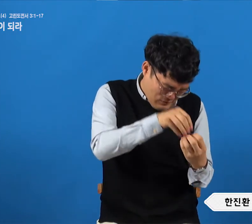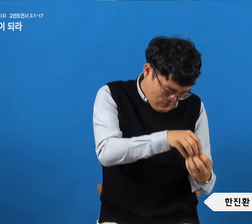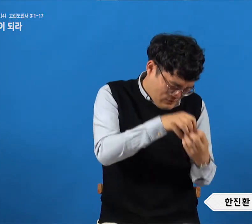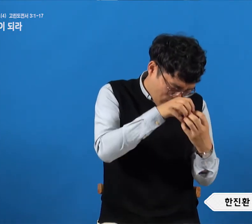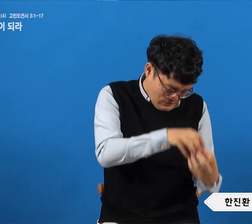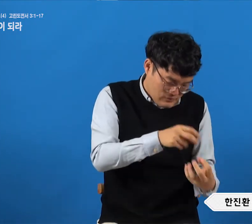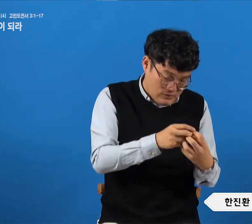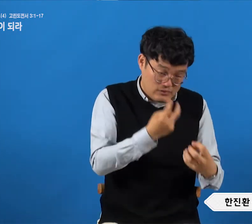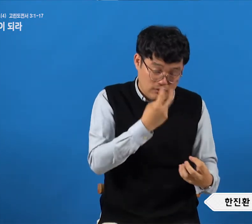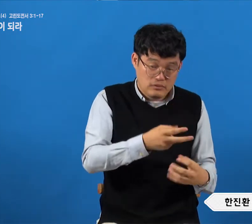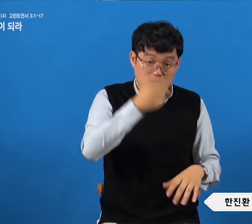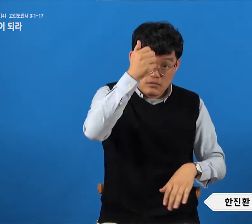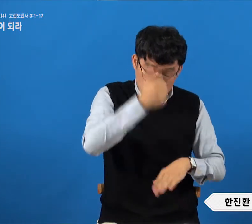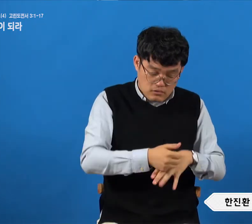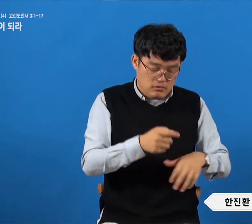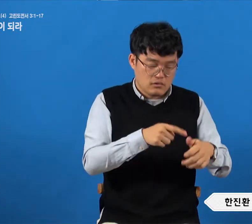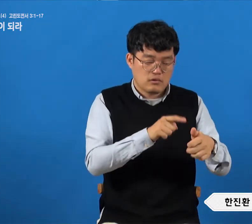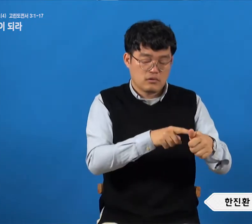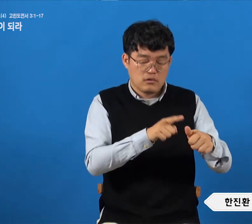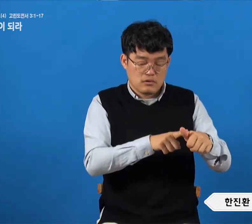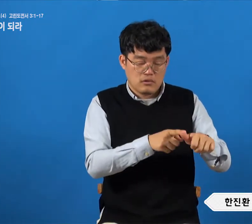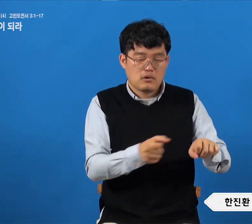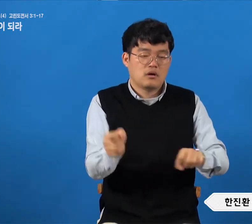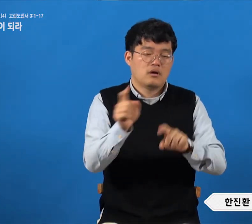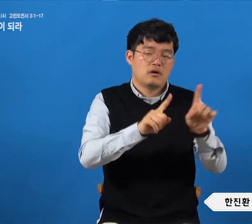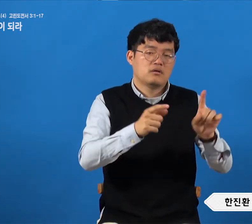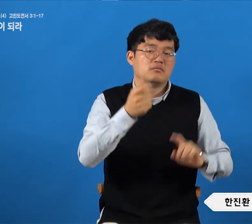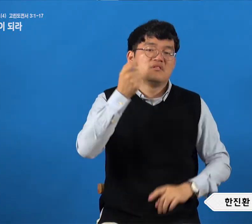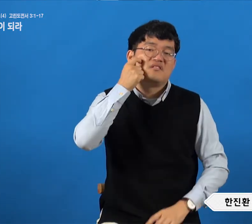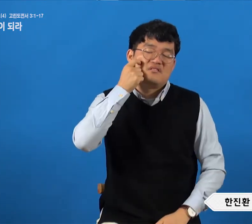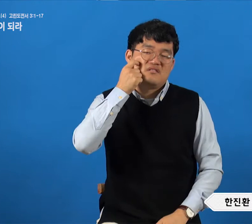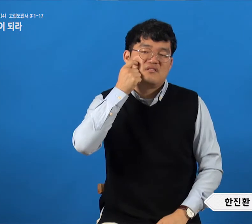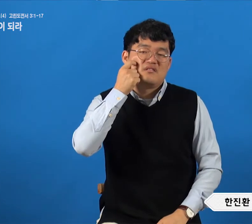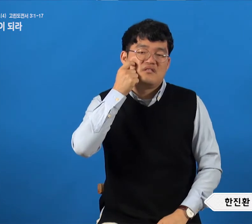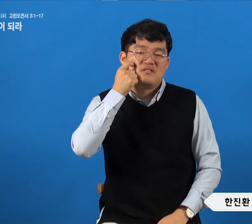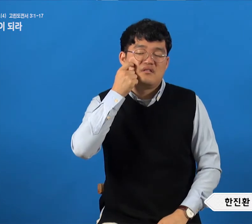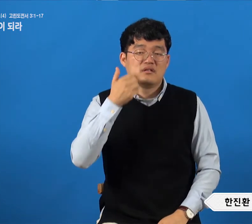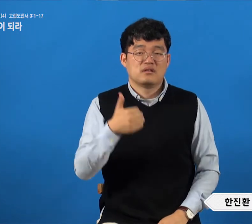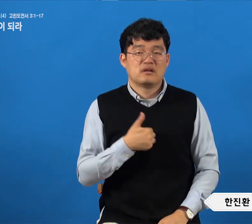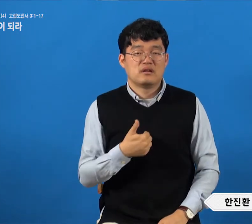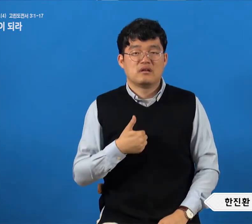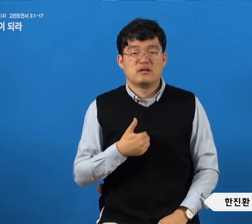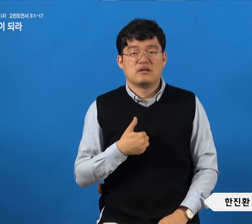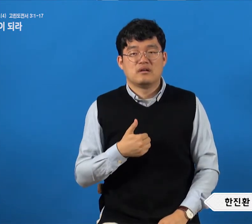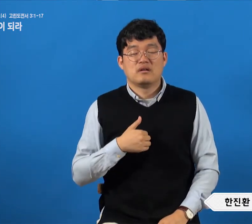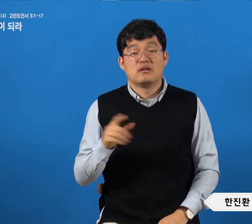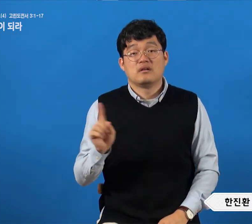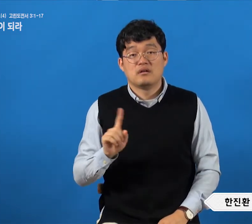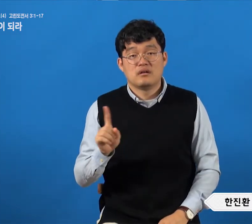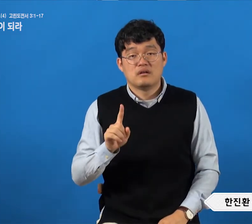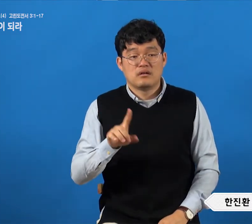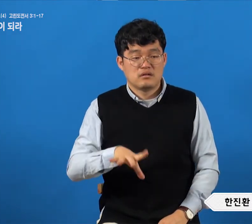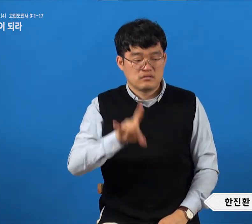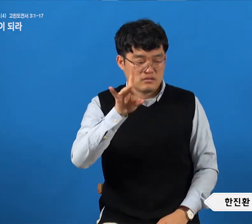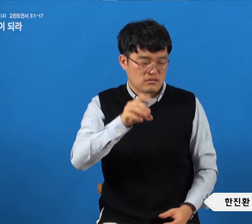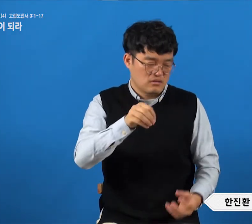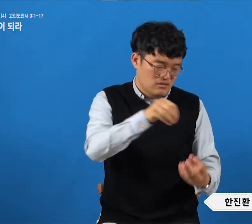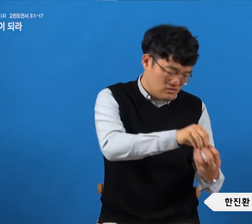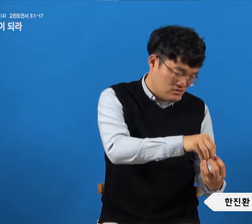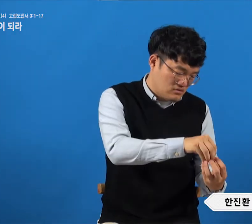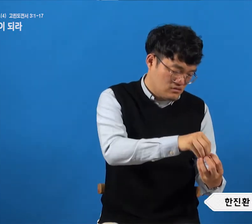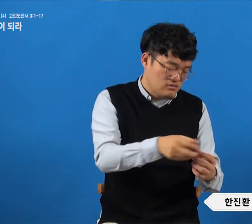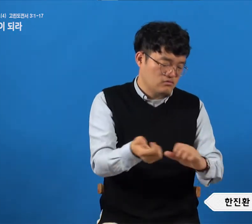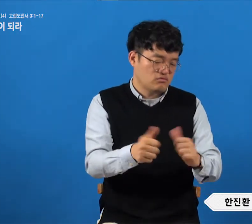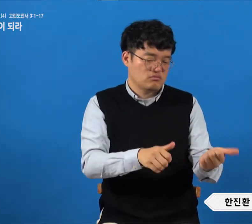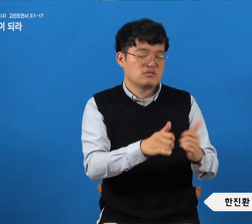했습니다. 그 청년은 결국은 살아나지를 못했습니다. 저는 첫 키스를